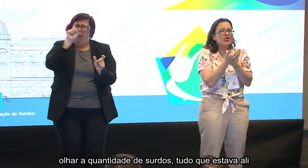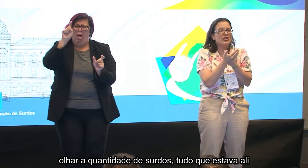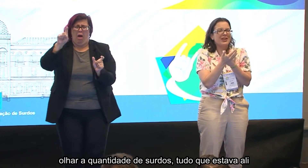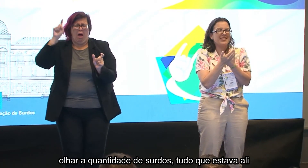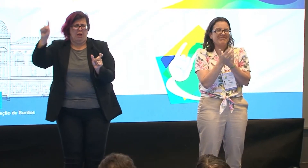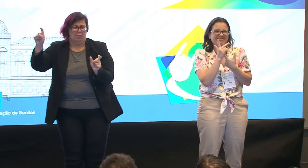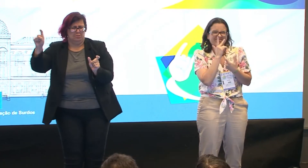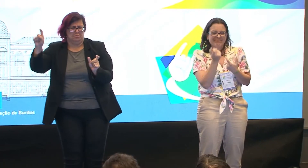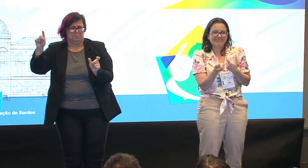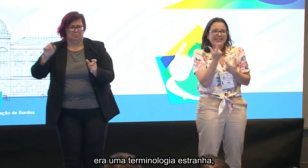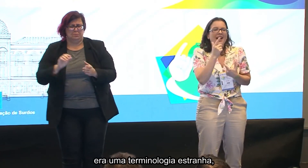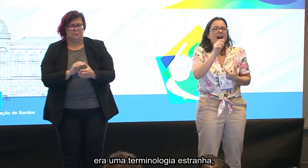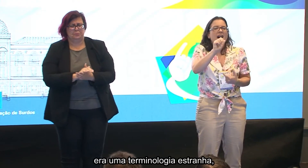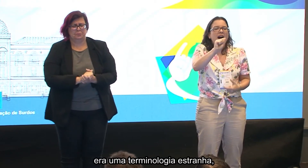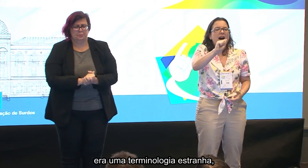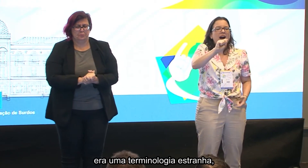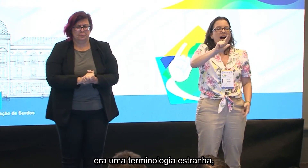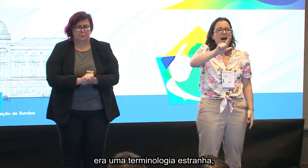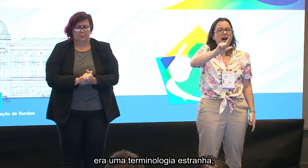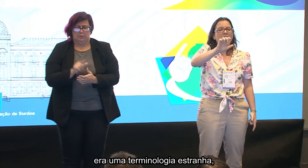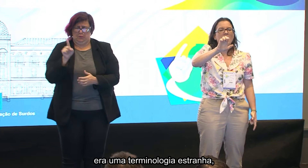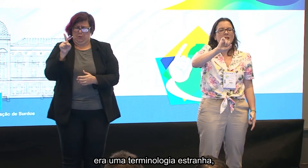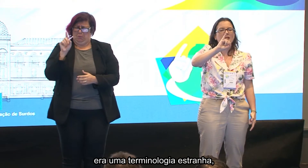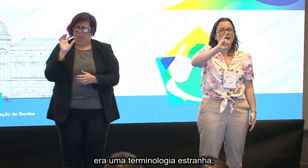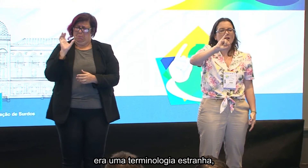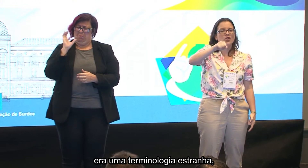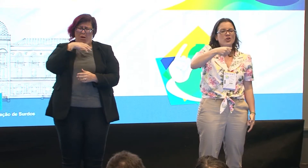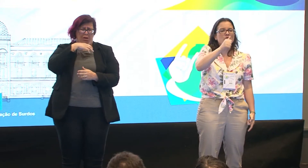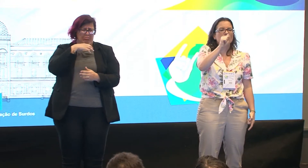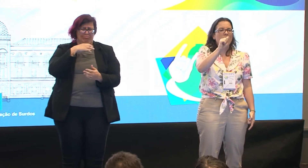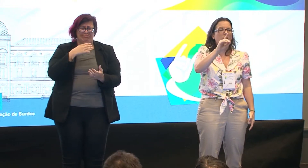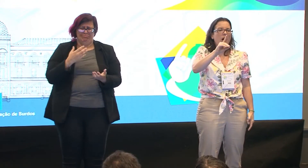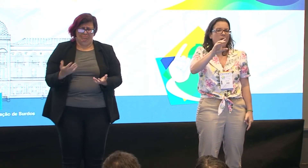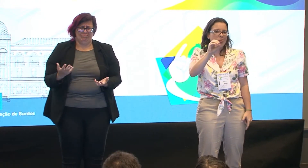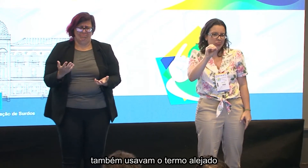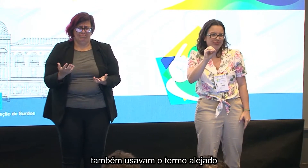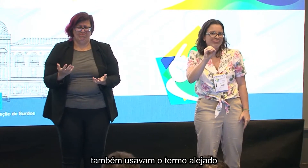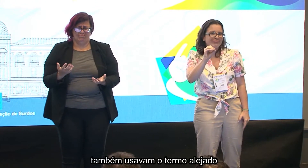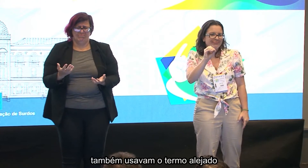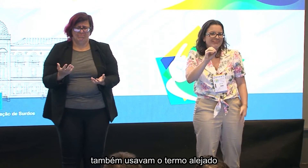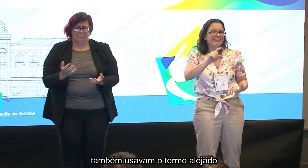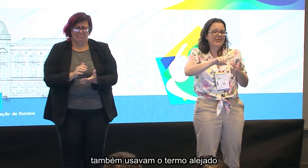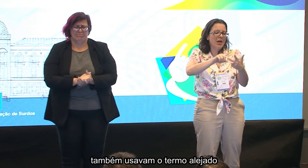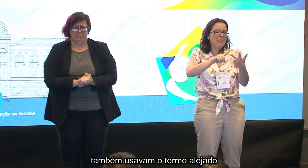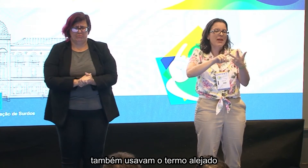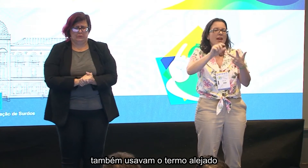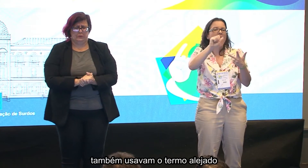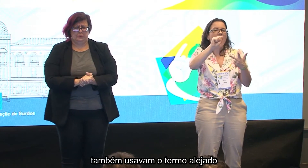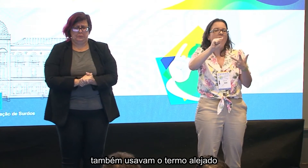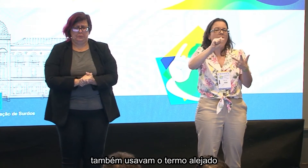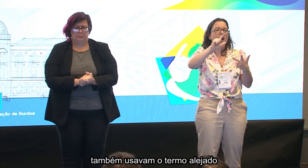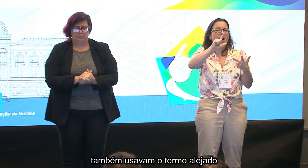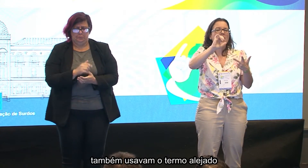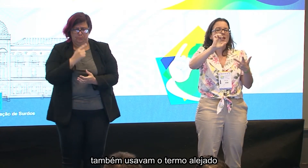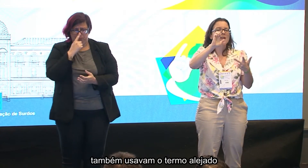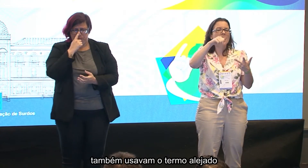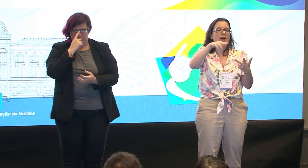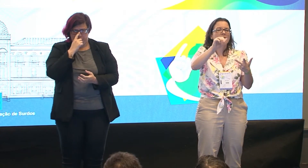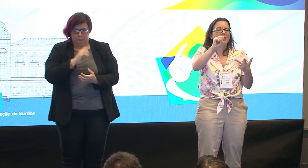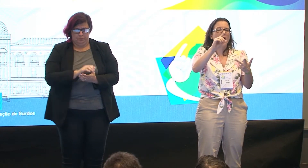ali. Então, era uma terminologia estranha. Também usavam o termo aleijado